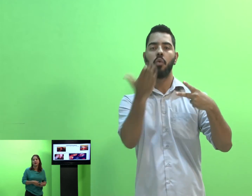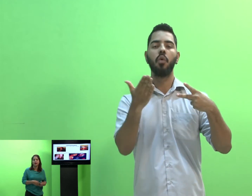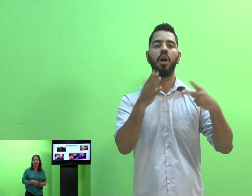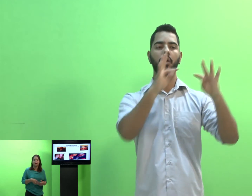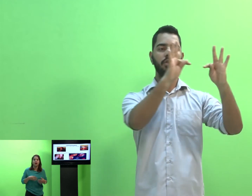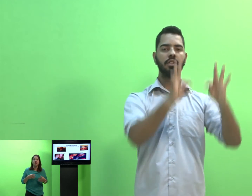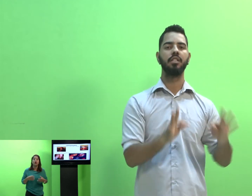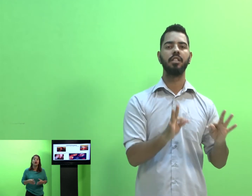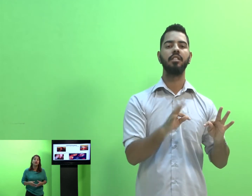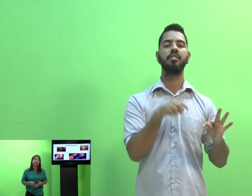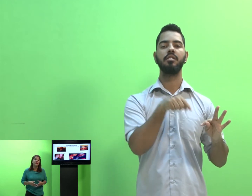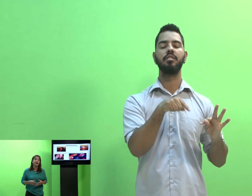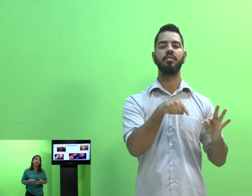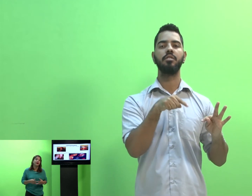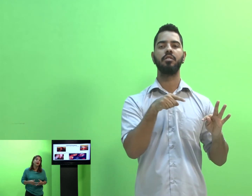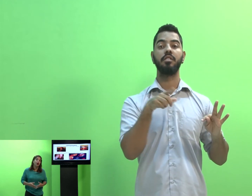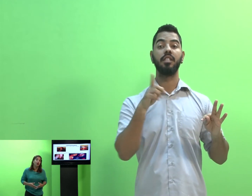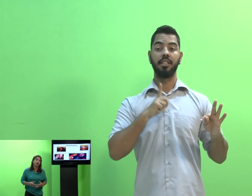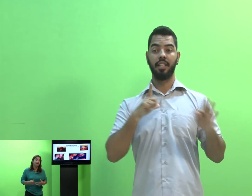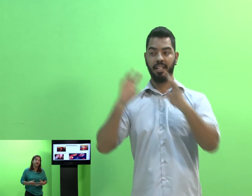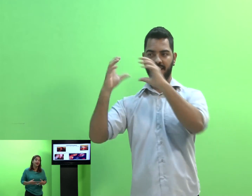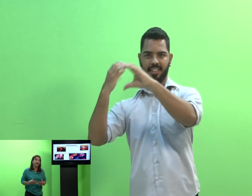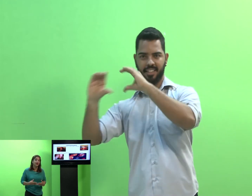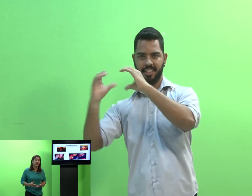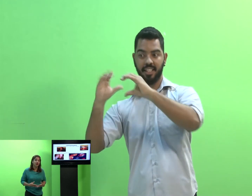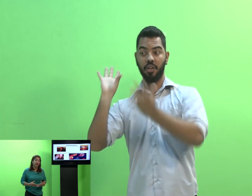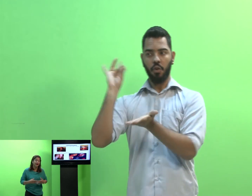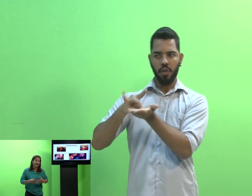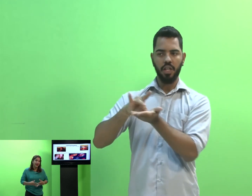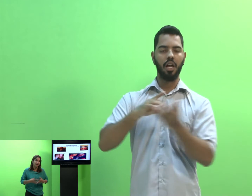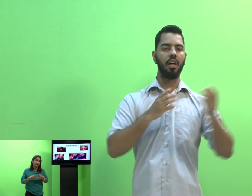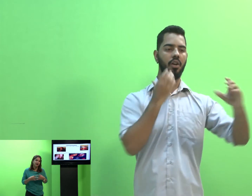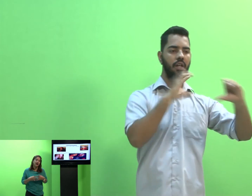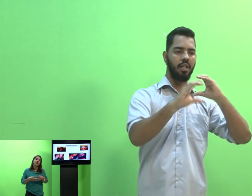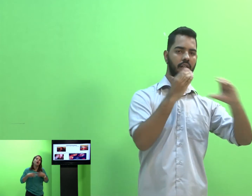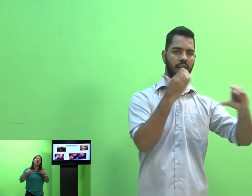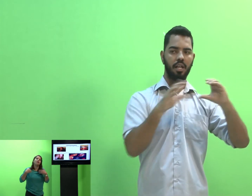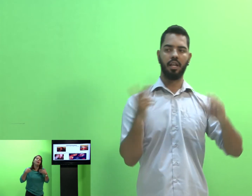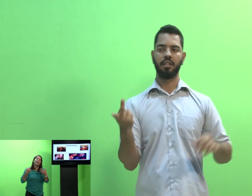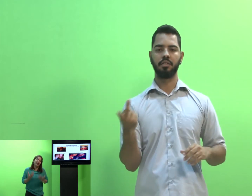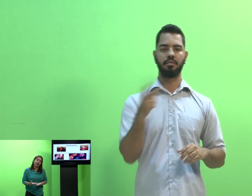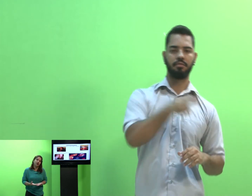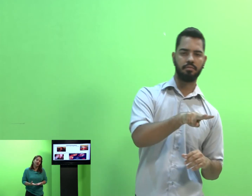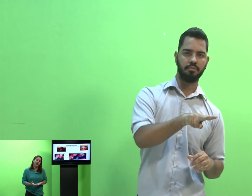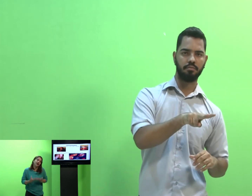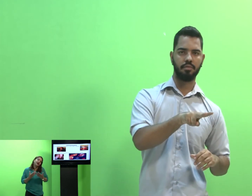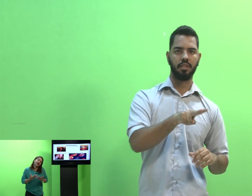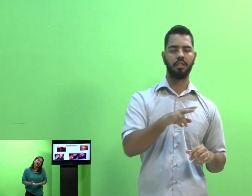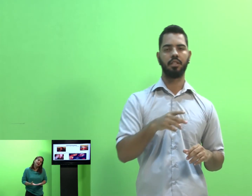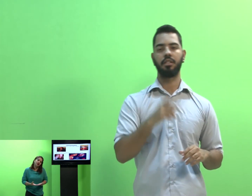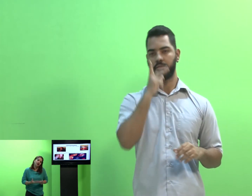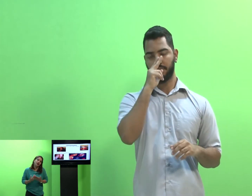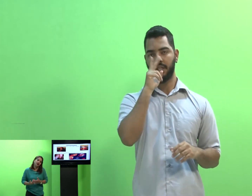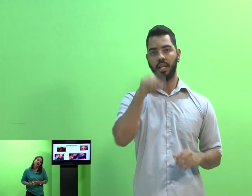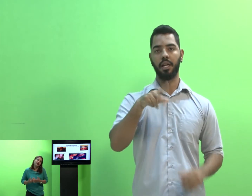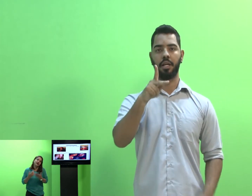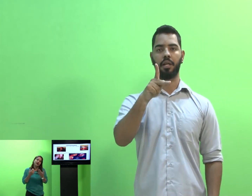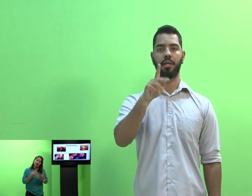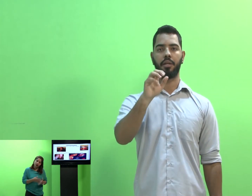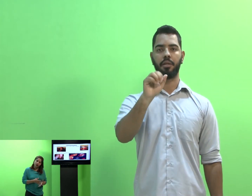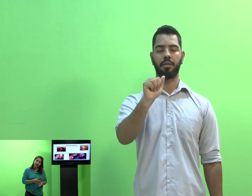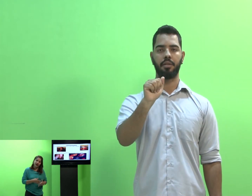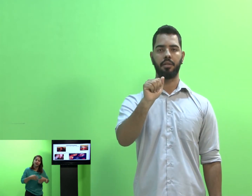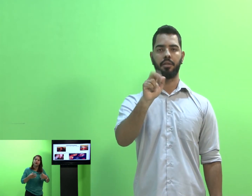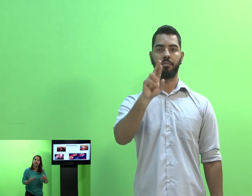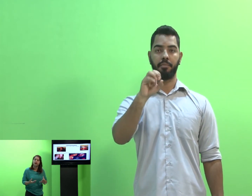valores daquele primeiro texto. Quando um texto cita outro invertendo seu sentido, temos então uma paródia, que é exatamente o que